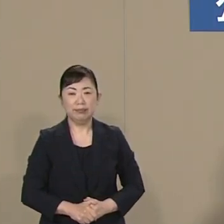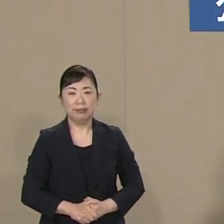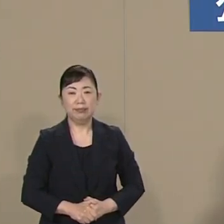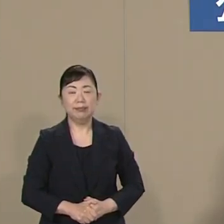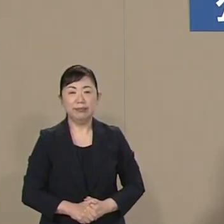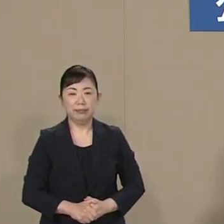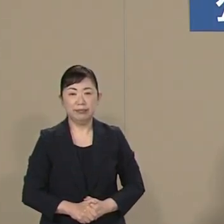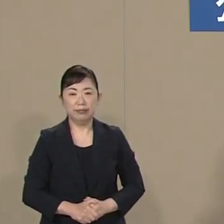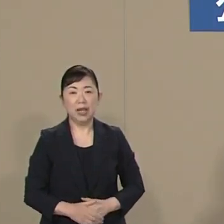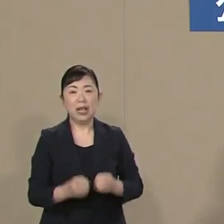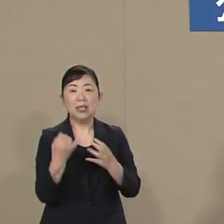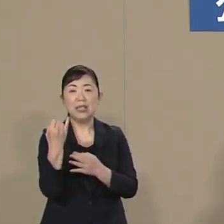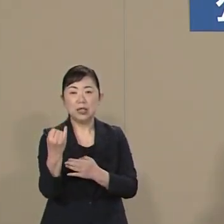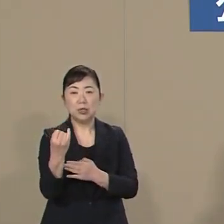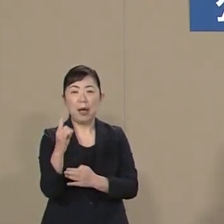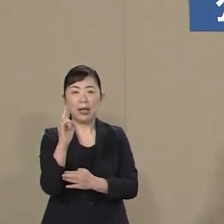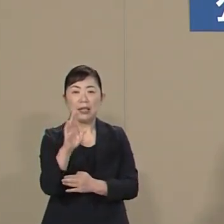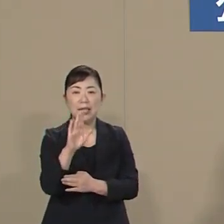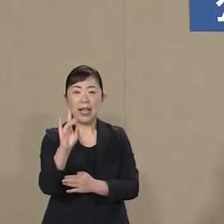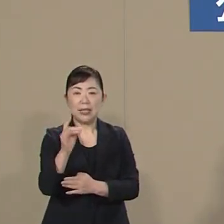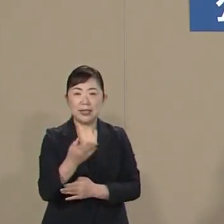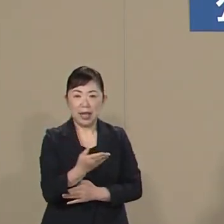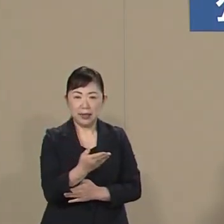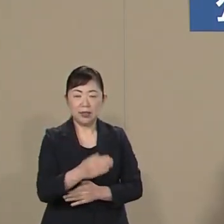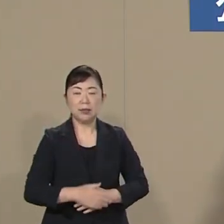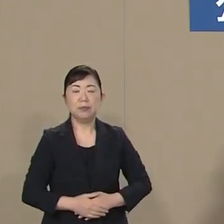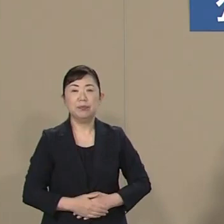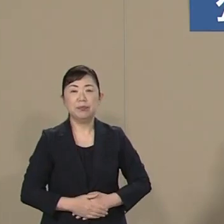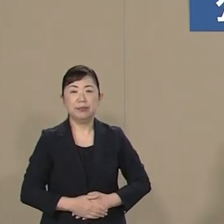次に新妻秀規さんです